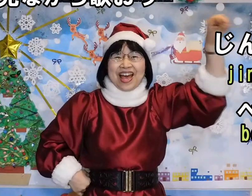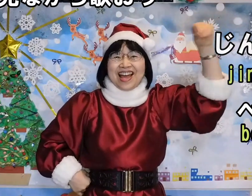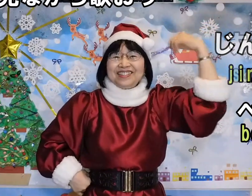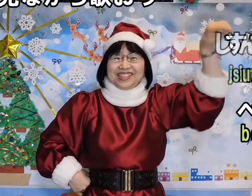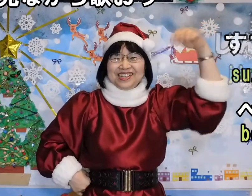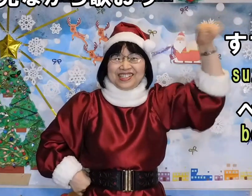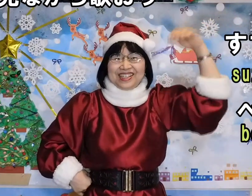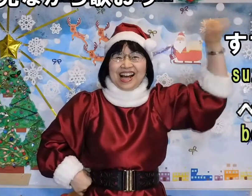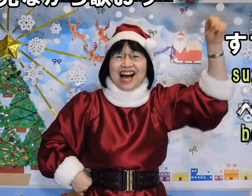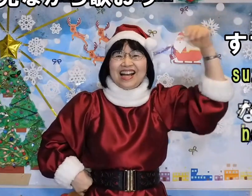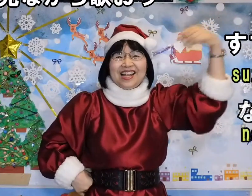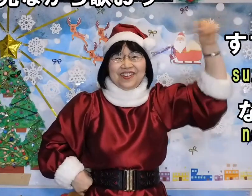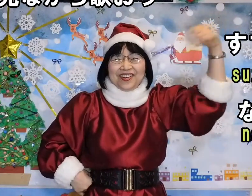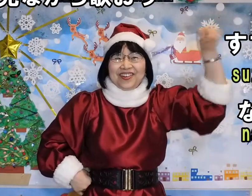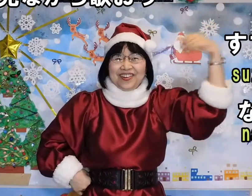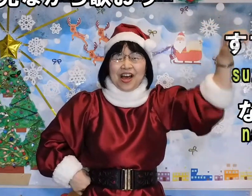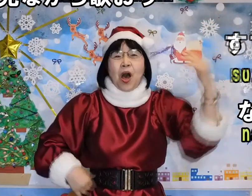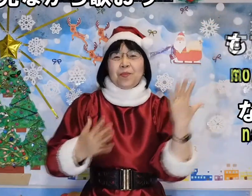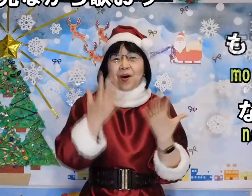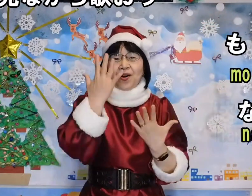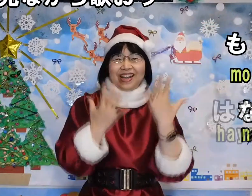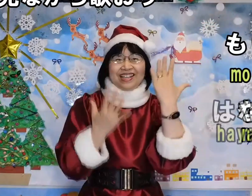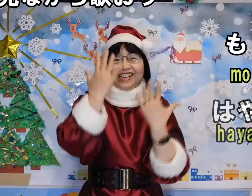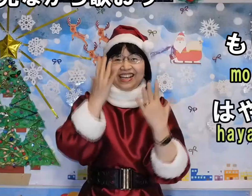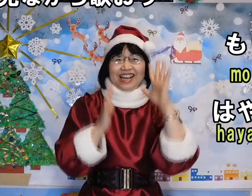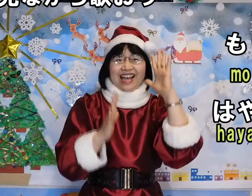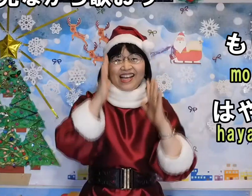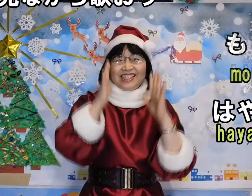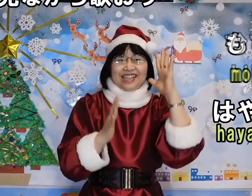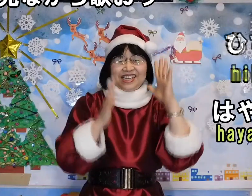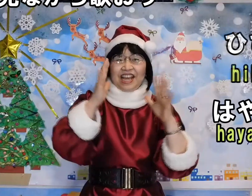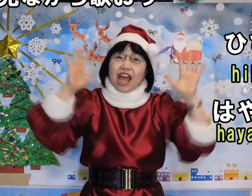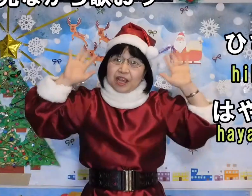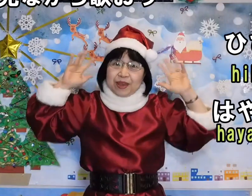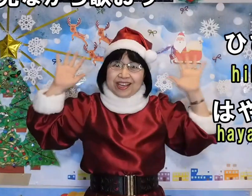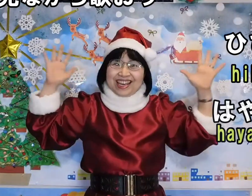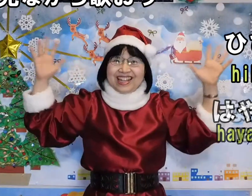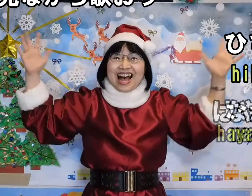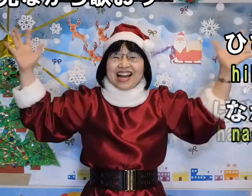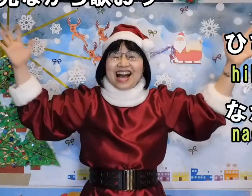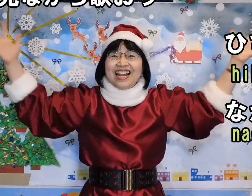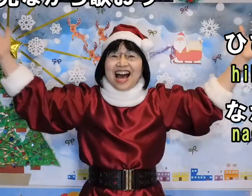ベル、鈴が鳴る。森に林に響きなが